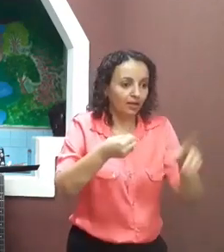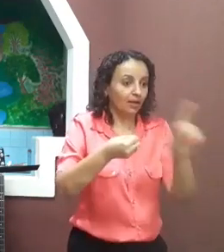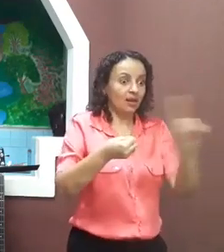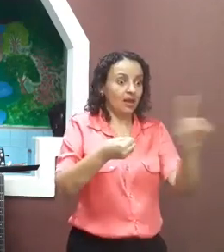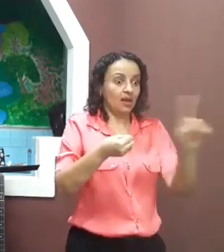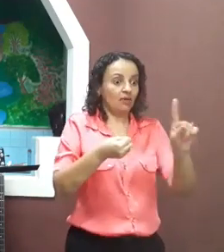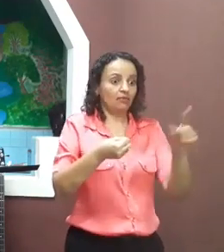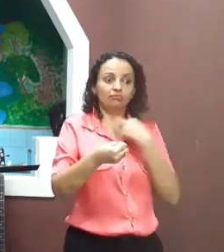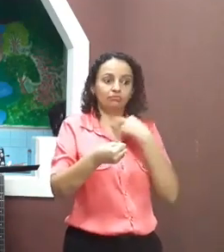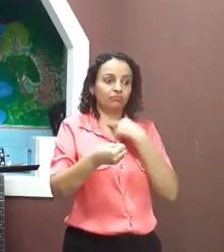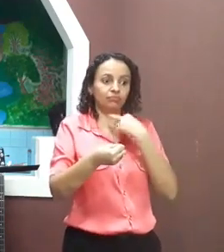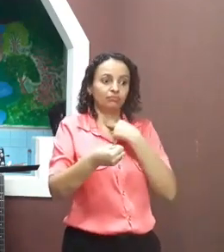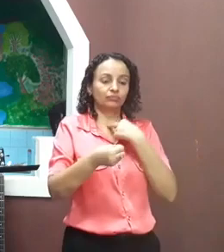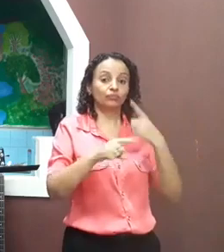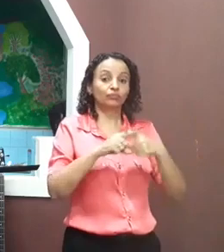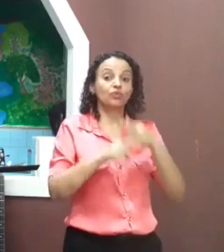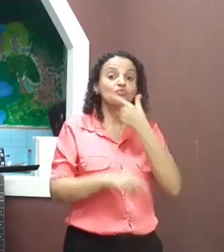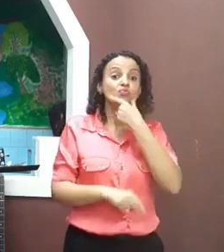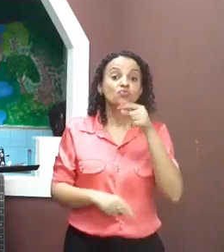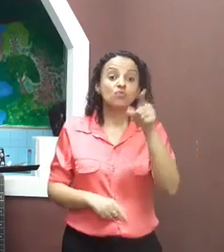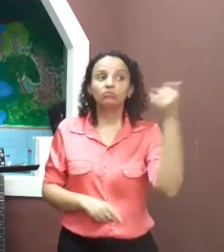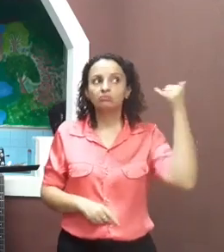Eu não preciso cair na ponte.